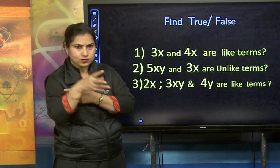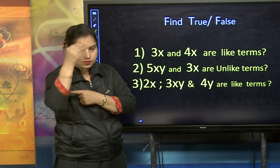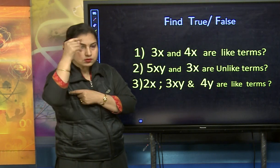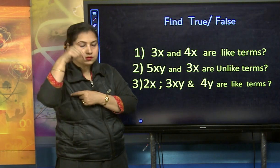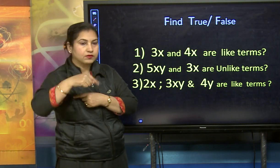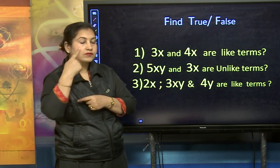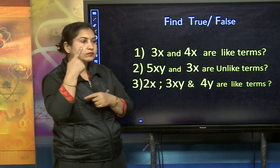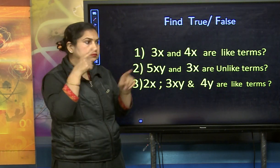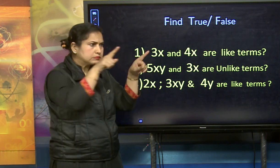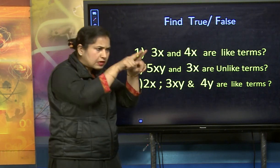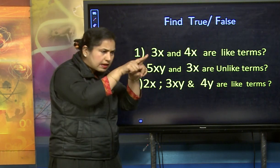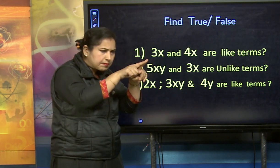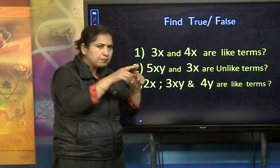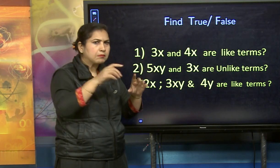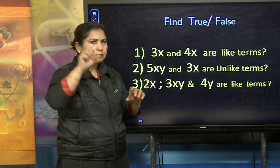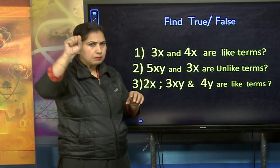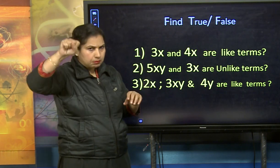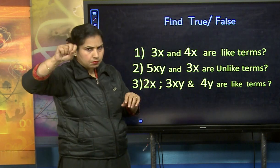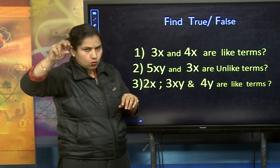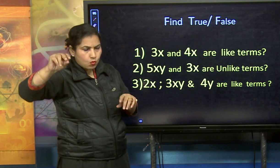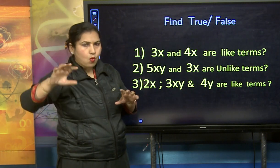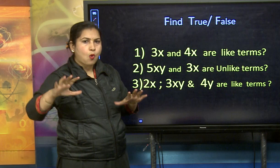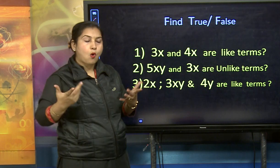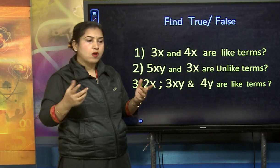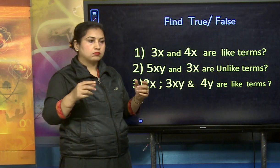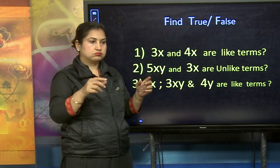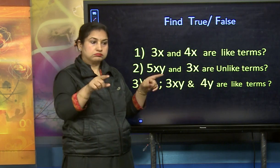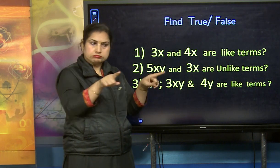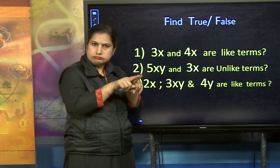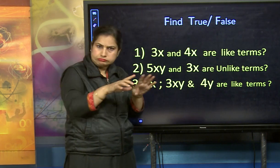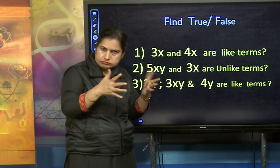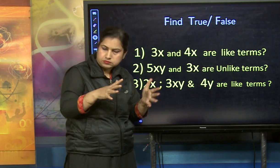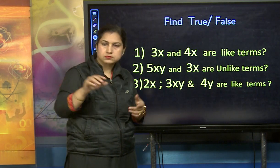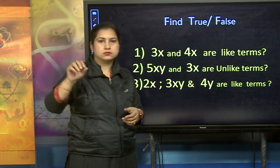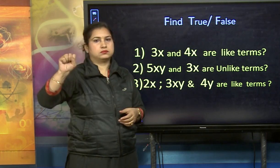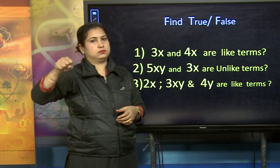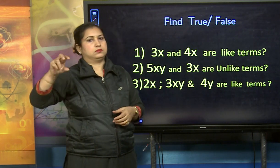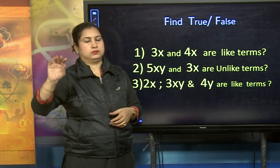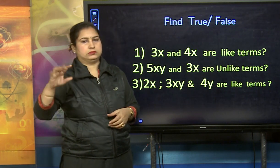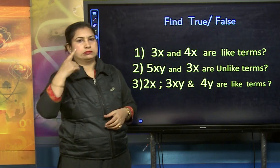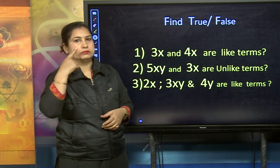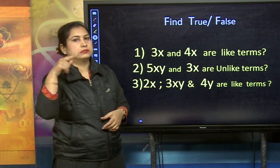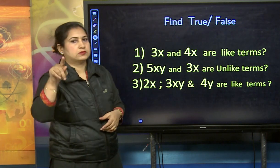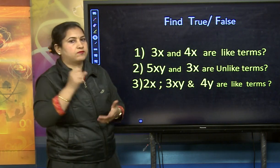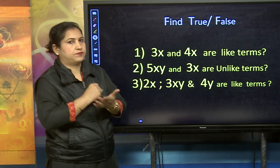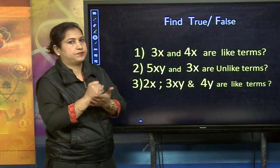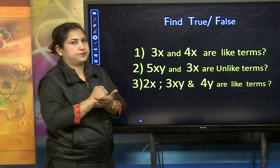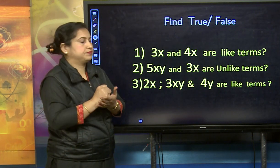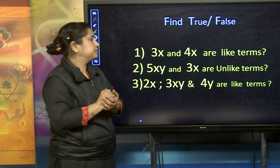पोस्ट यह है कि नहीं सही या गलत आपको बताने हैं क्या यह लाइक टम्स है क्या यह आइटम्स नहीं है